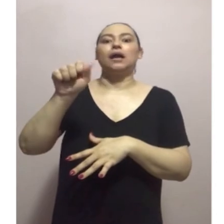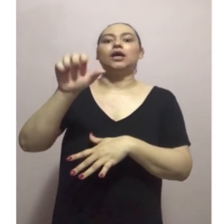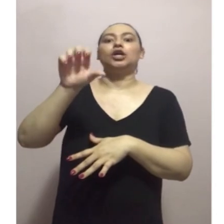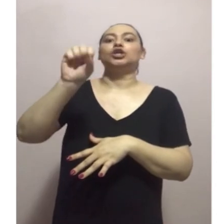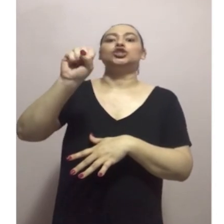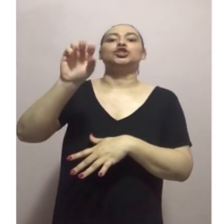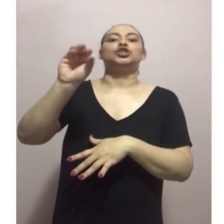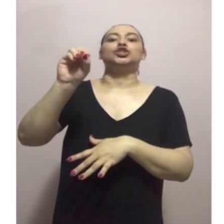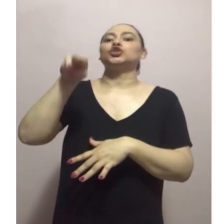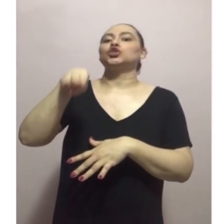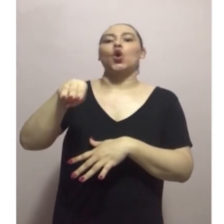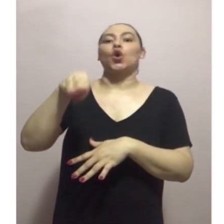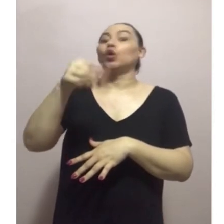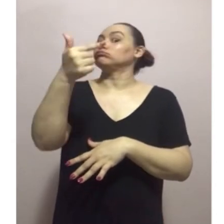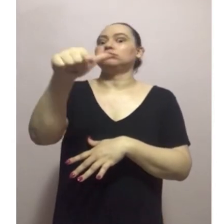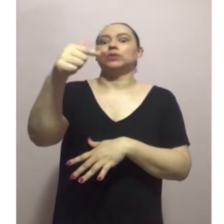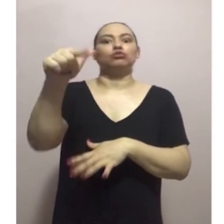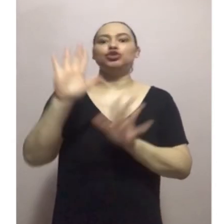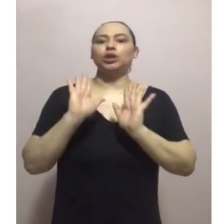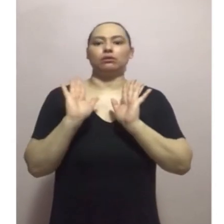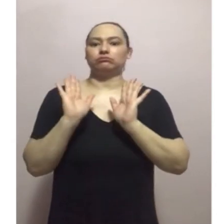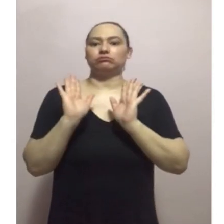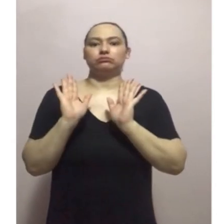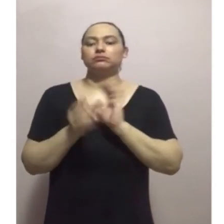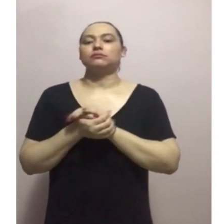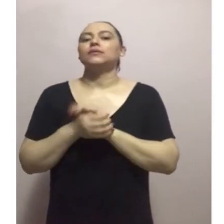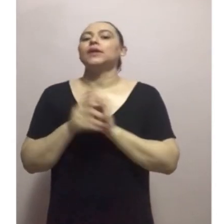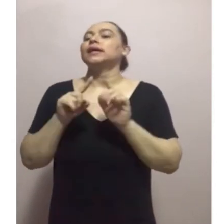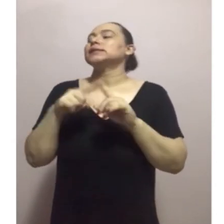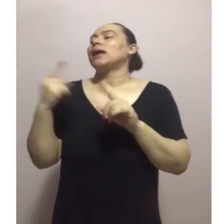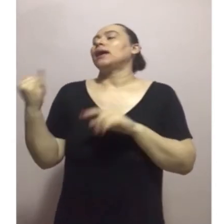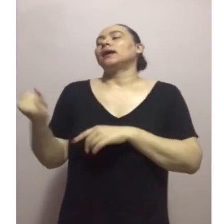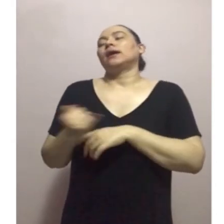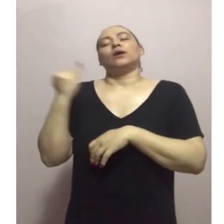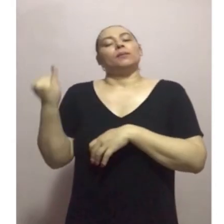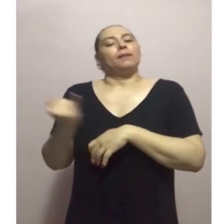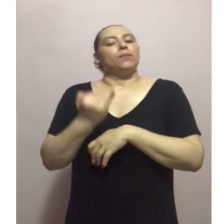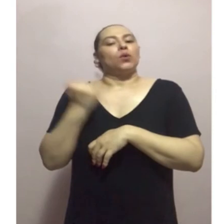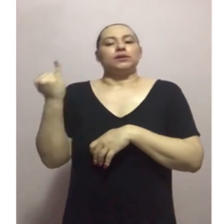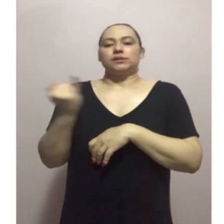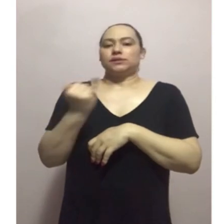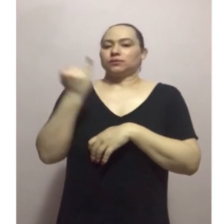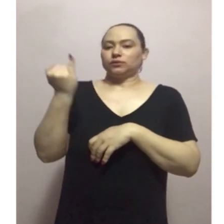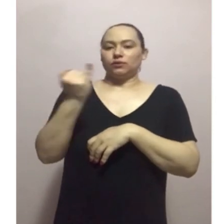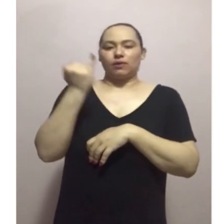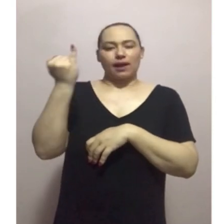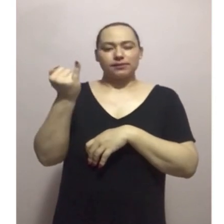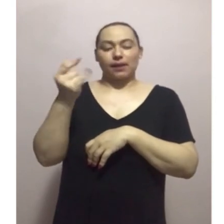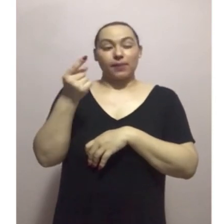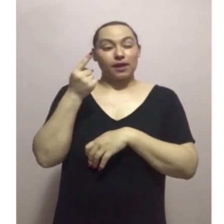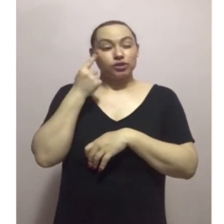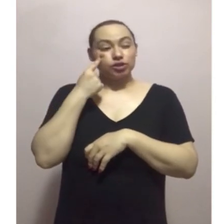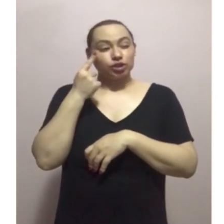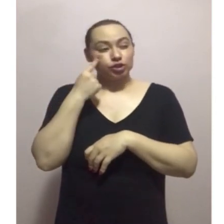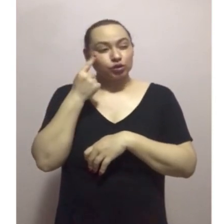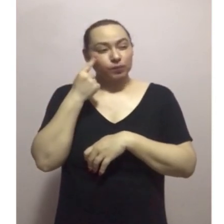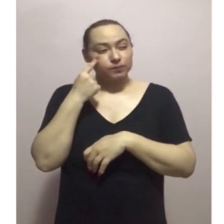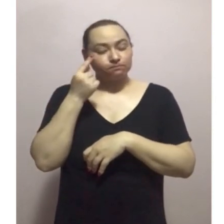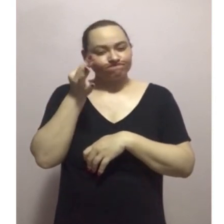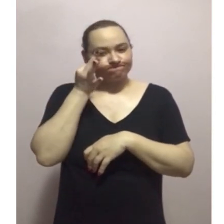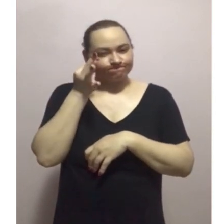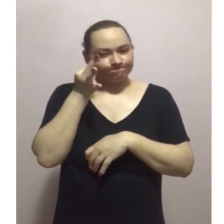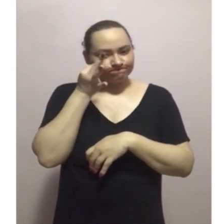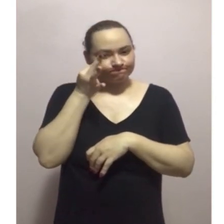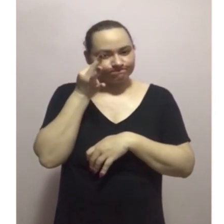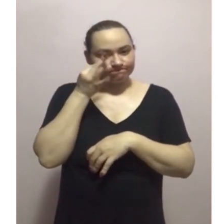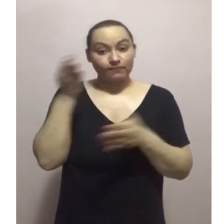som, né? Era tudo eu som acho, para casa. Assim, de uma importância muito grande a gente observar o momento que a gente